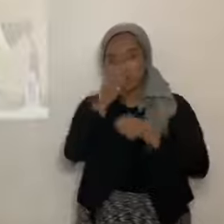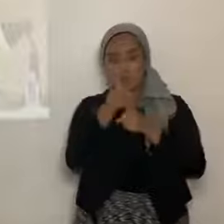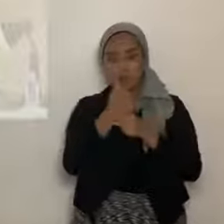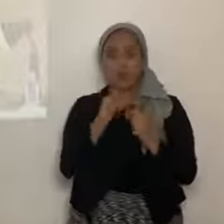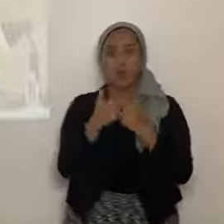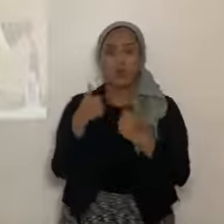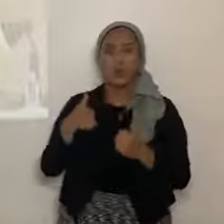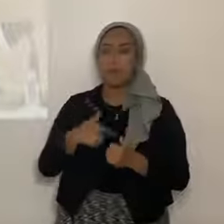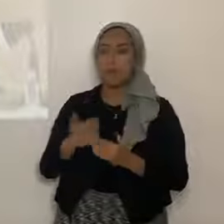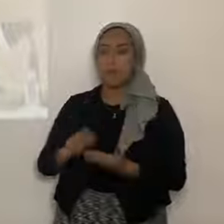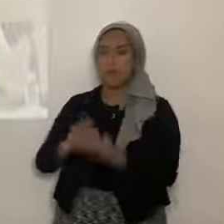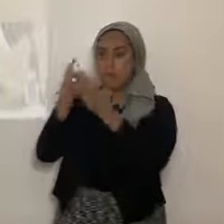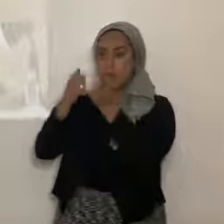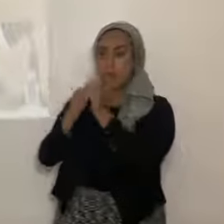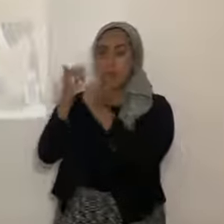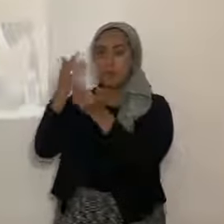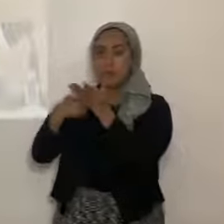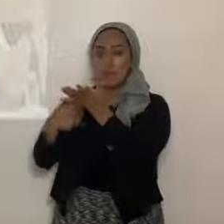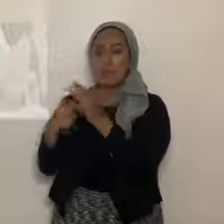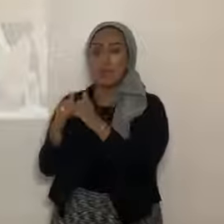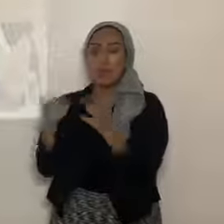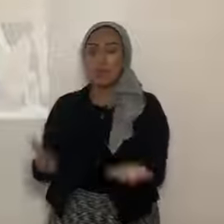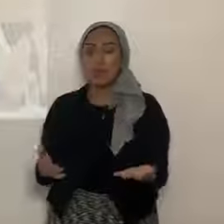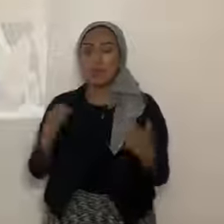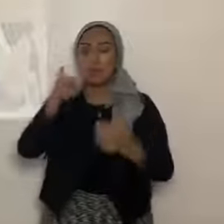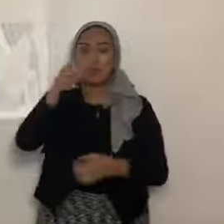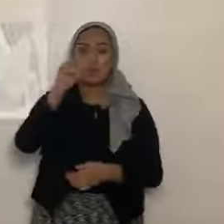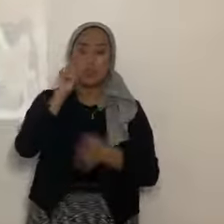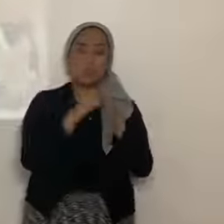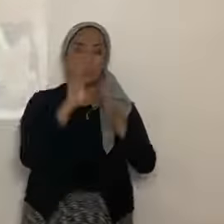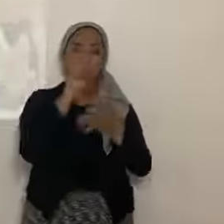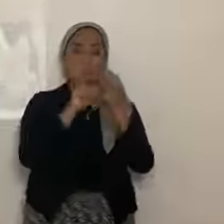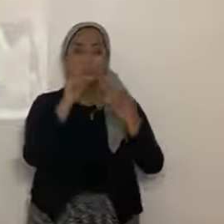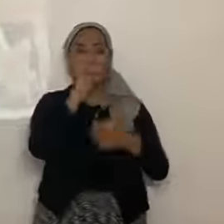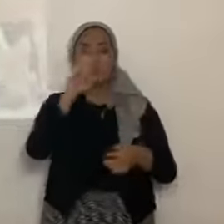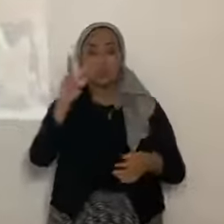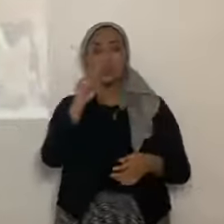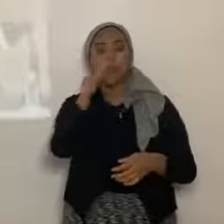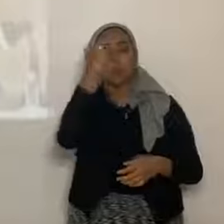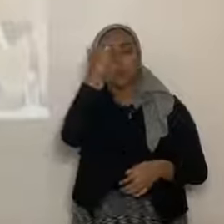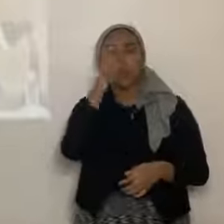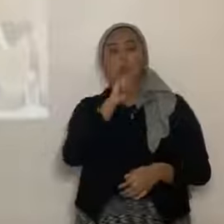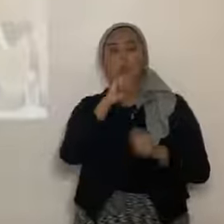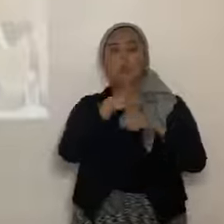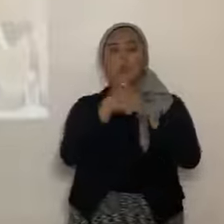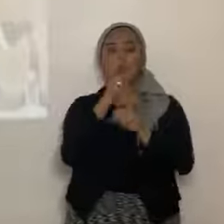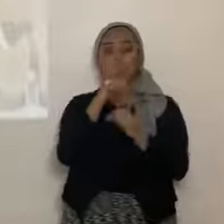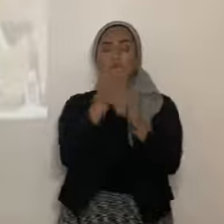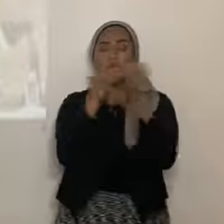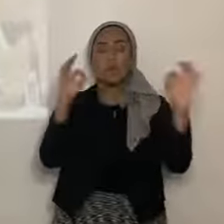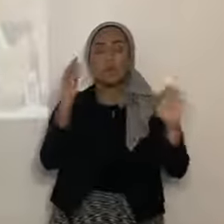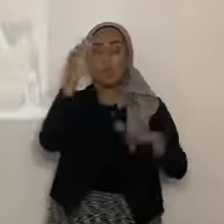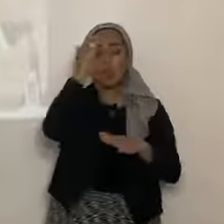a entregar? Juan 8:32. Y conoceréis la verdad y la verdad os hará libres. Y ya dije que conocer es tener relación